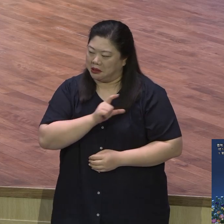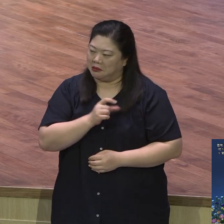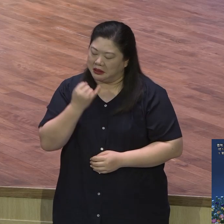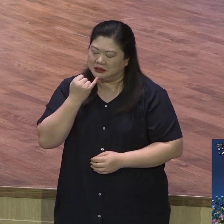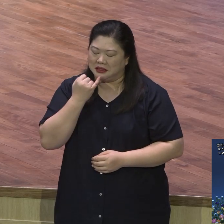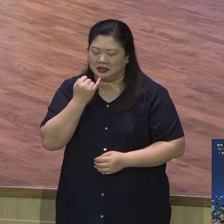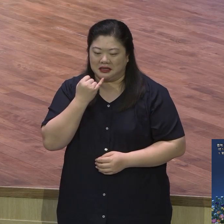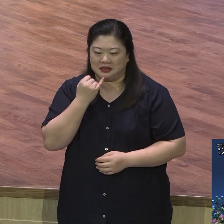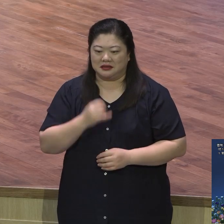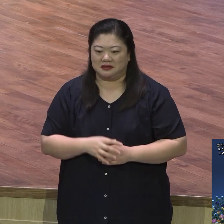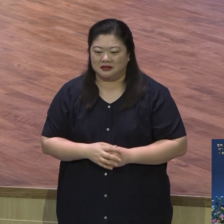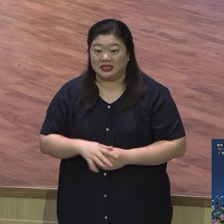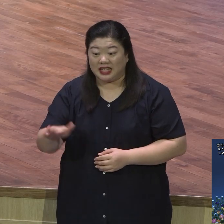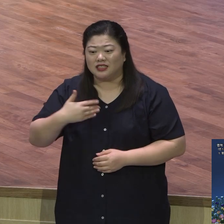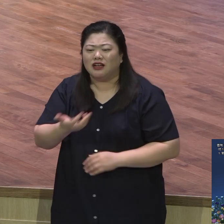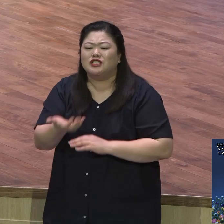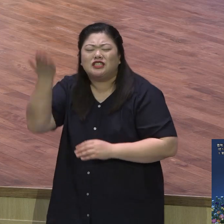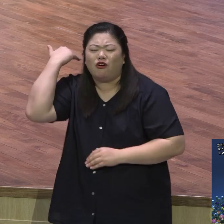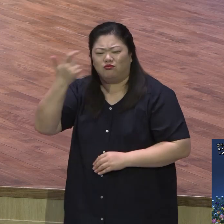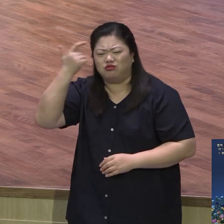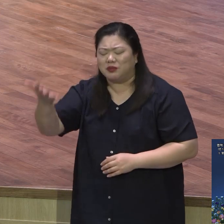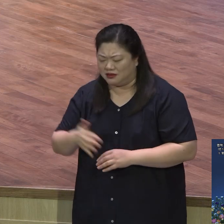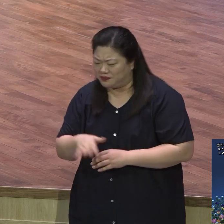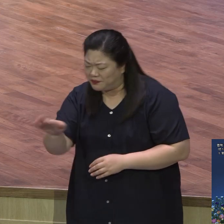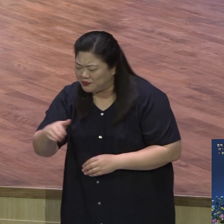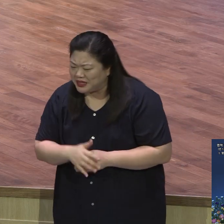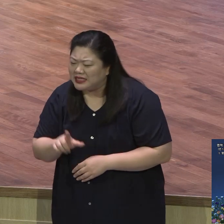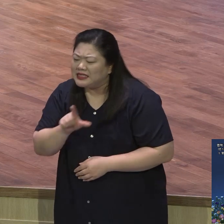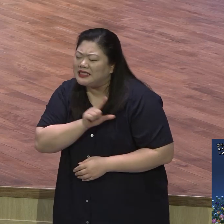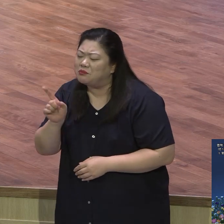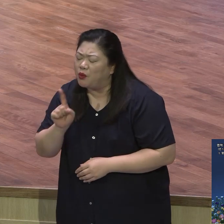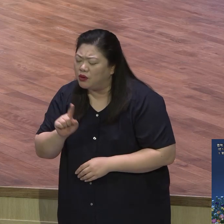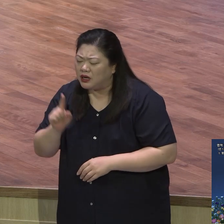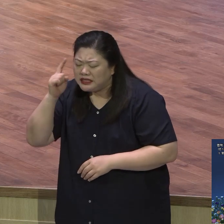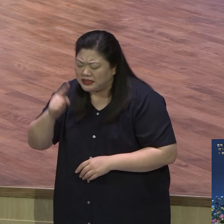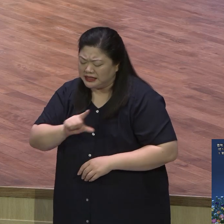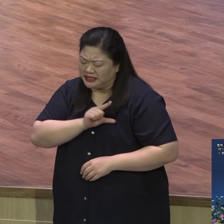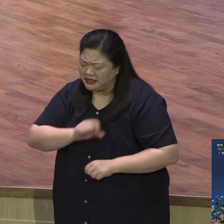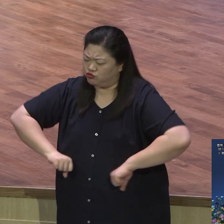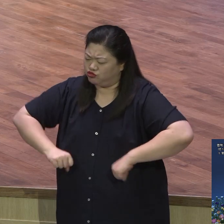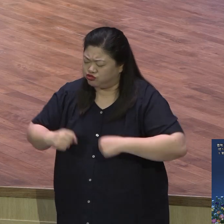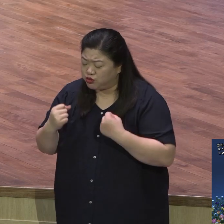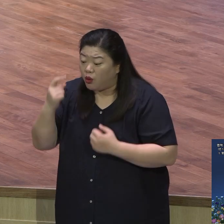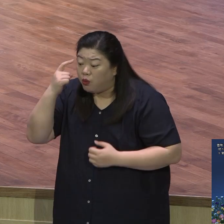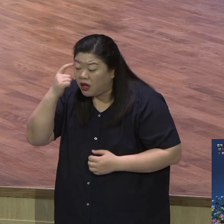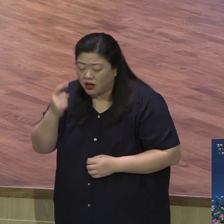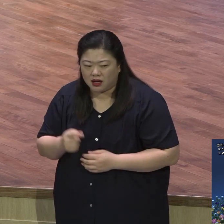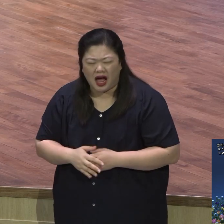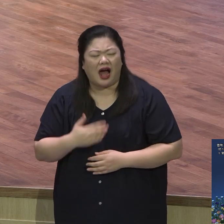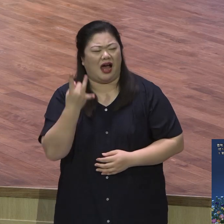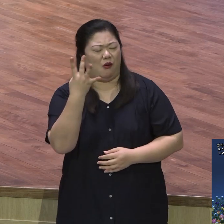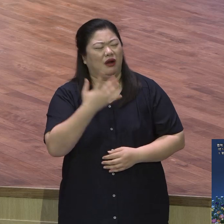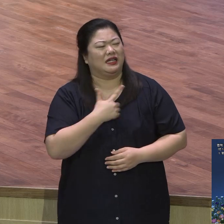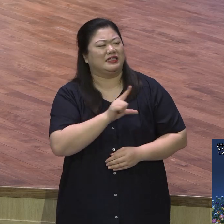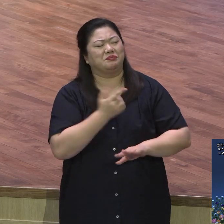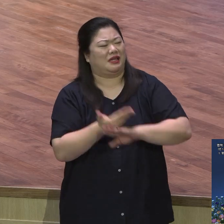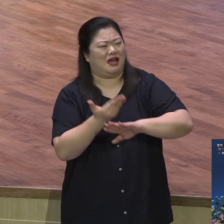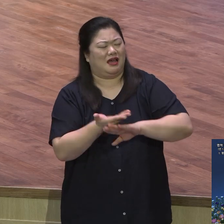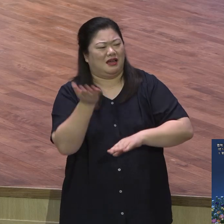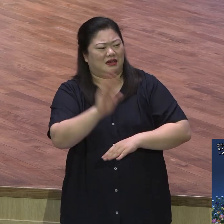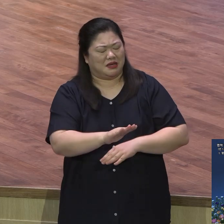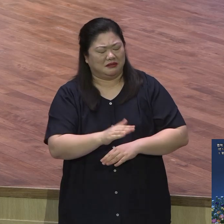왜 순종이냐 내 옛날에 물어보니까 와락빛다하게 내가 순종 좀 하려고 이름 바꿨대요 원래 아